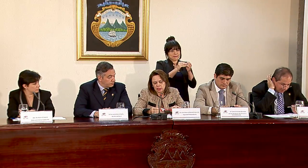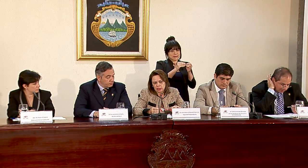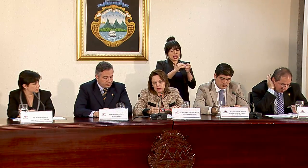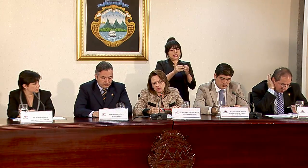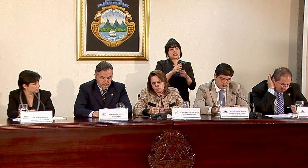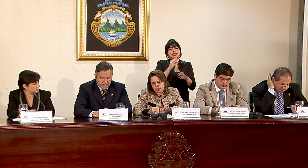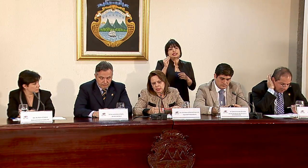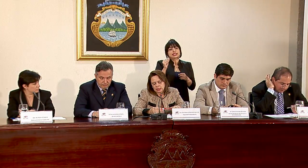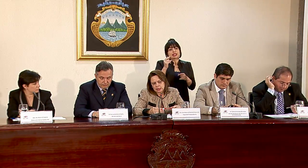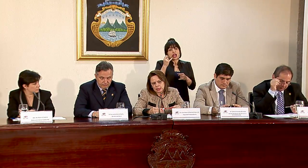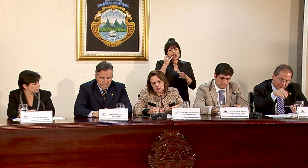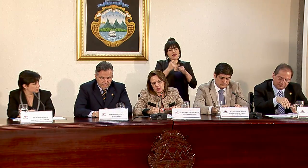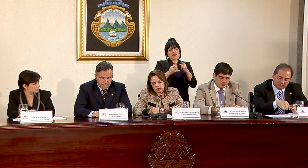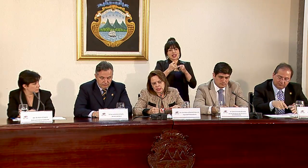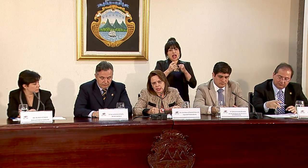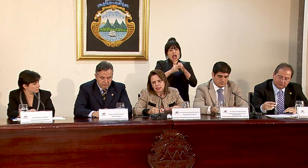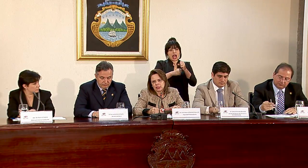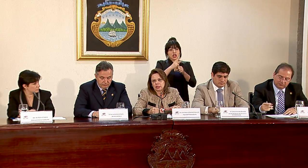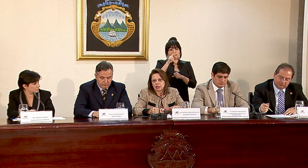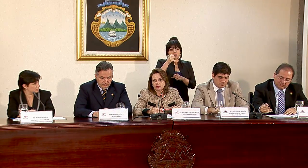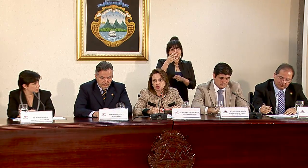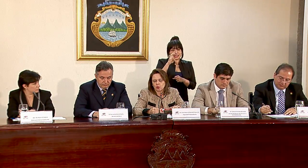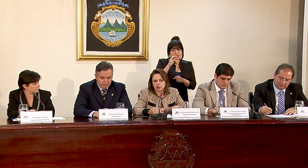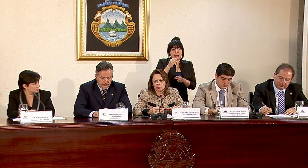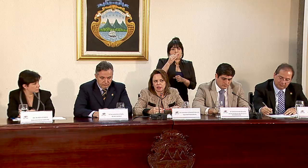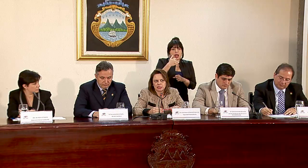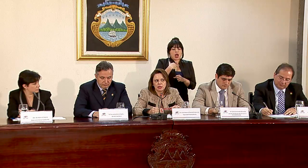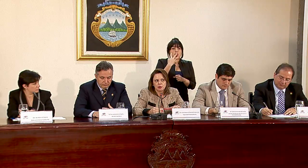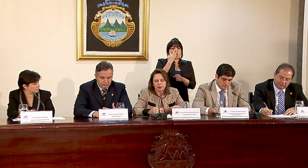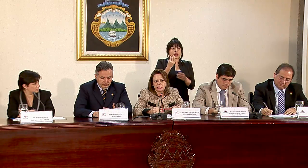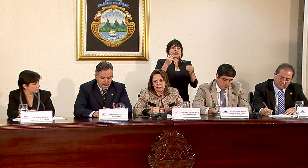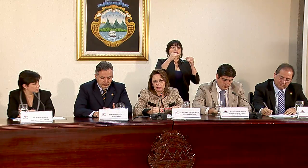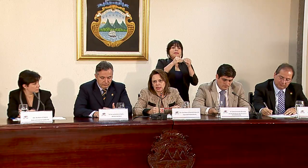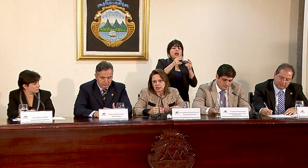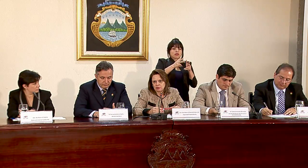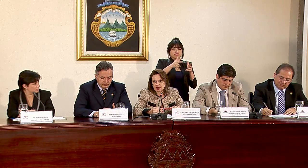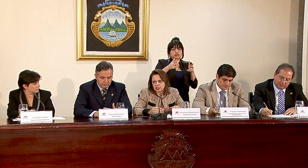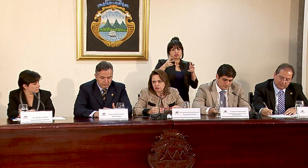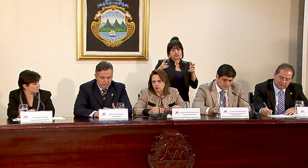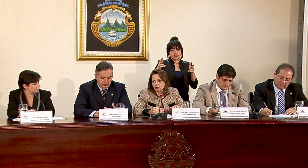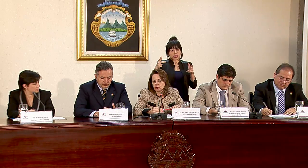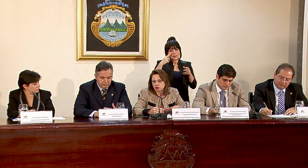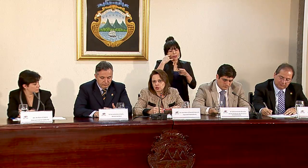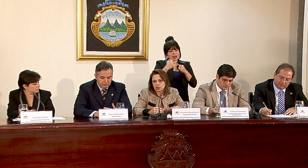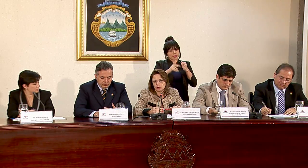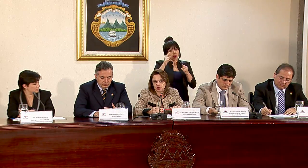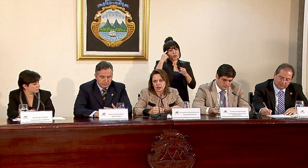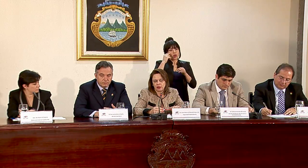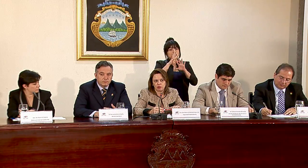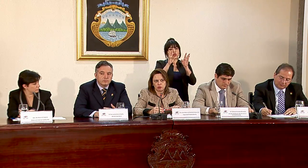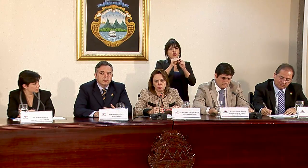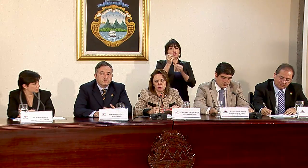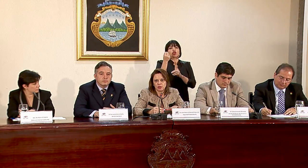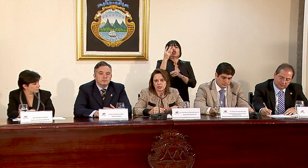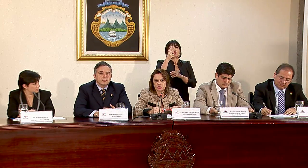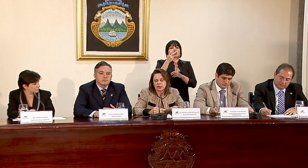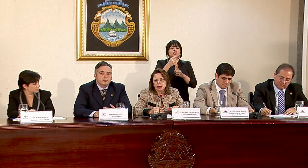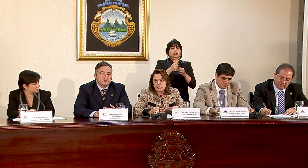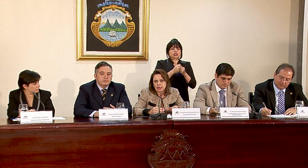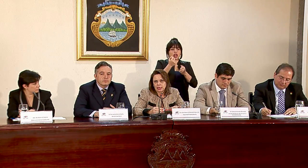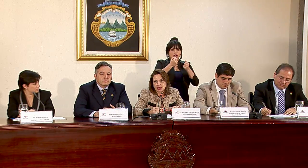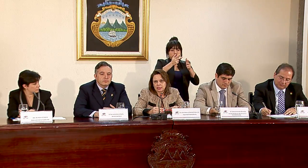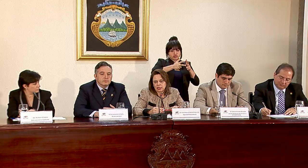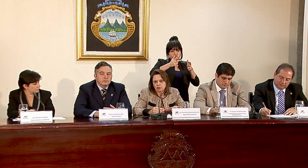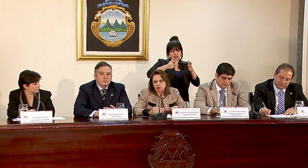el 2017 tendremos cuatro más para terminar la administración con 12 unidades móviles